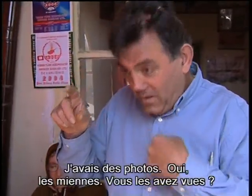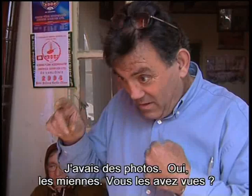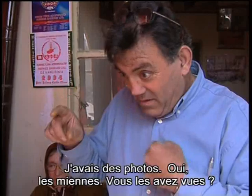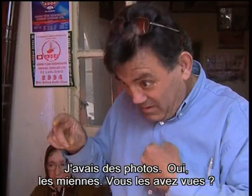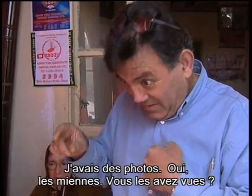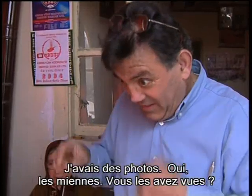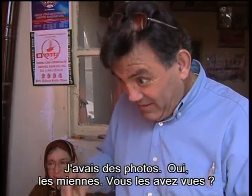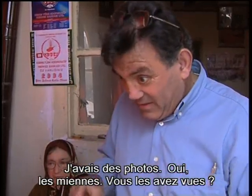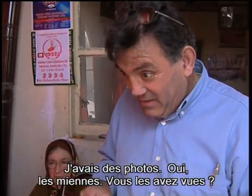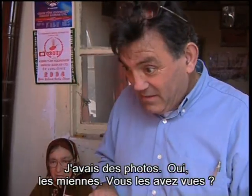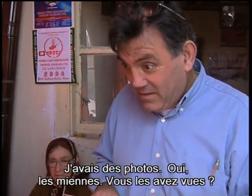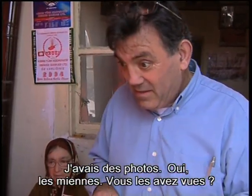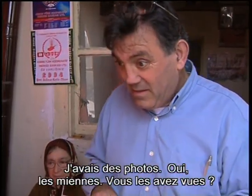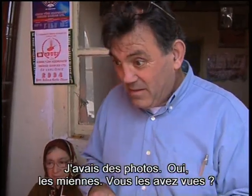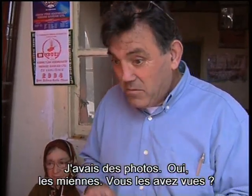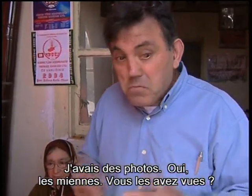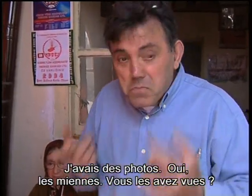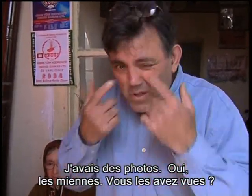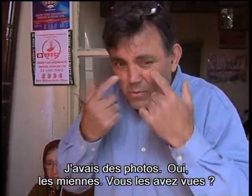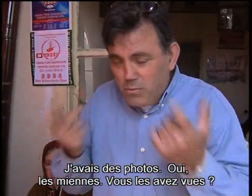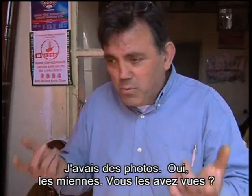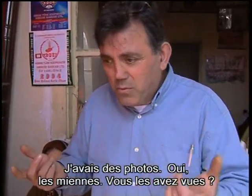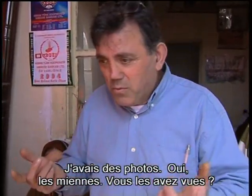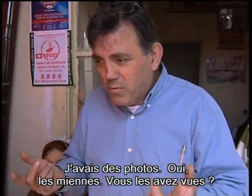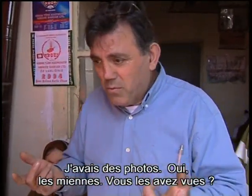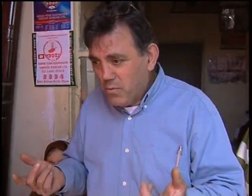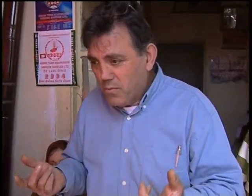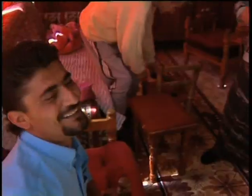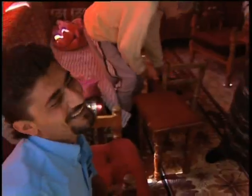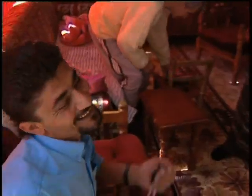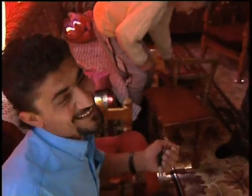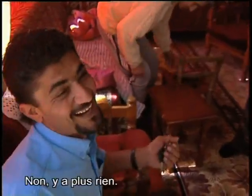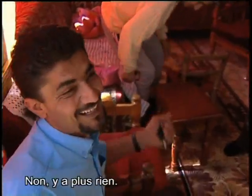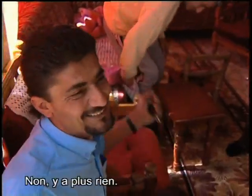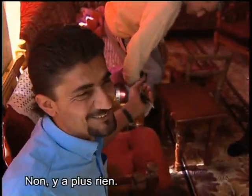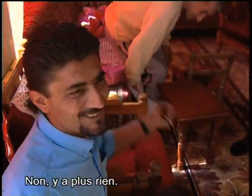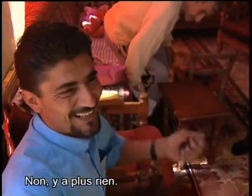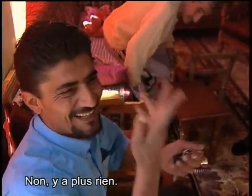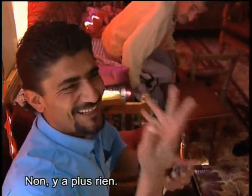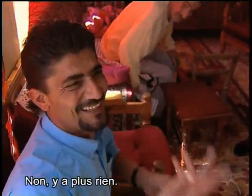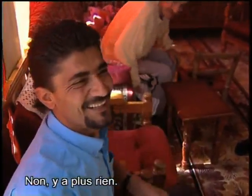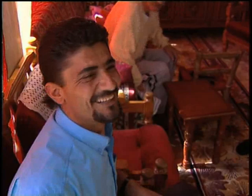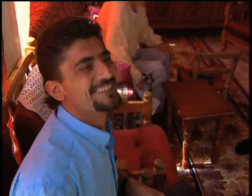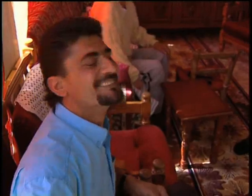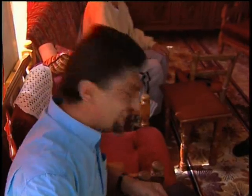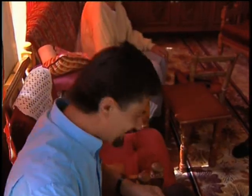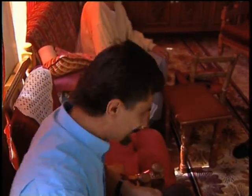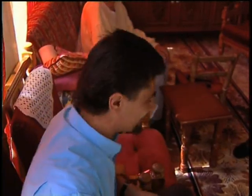j'avais des photos oui oui les miennes vous les avez vu non il n a plus rien